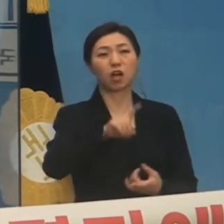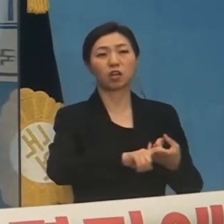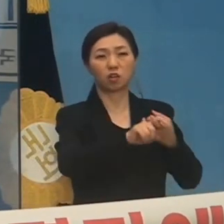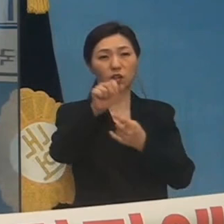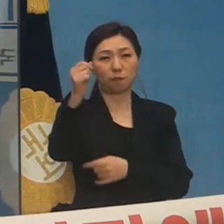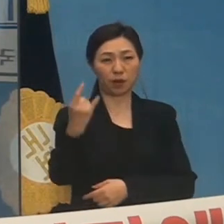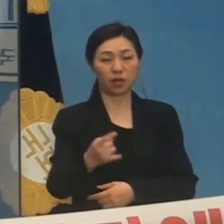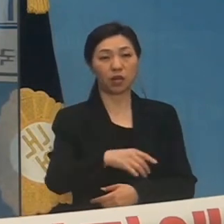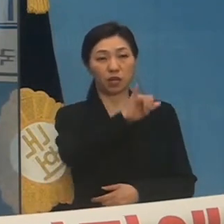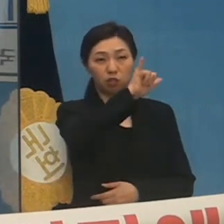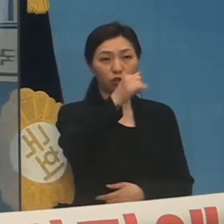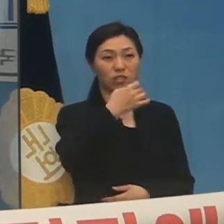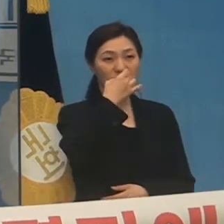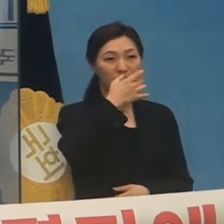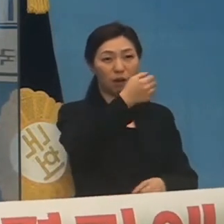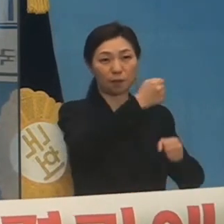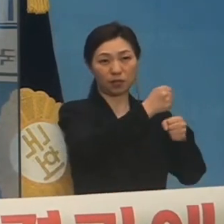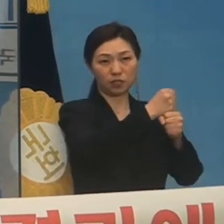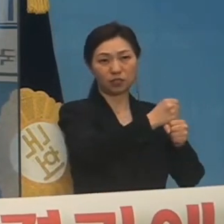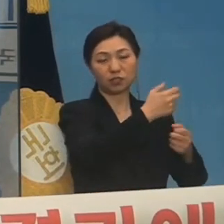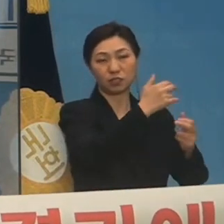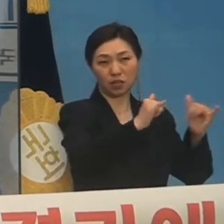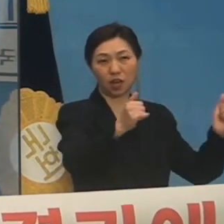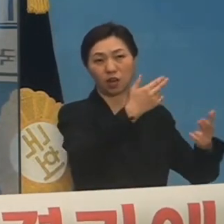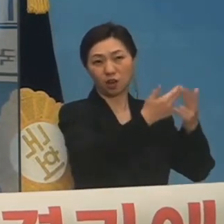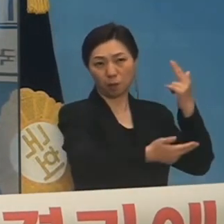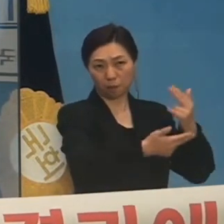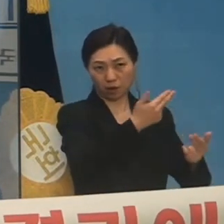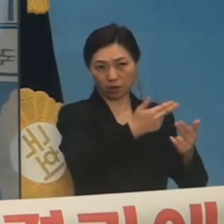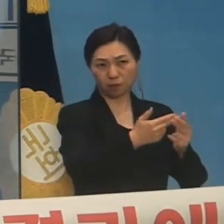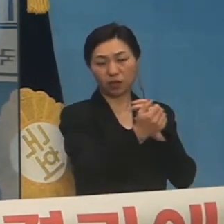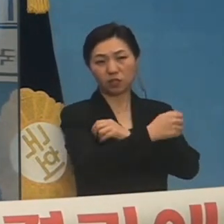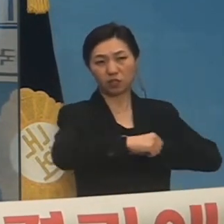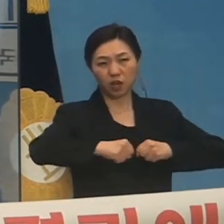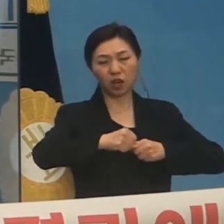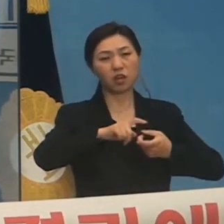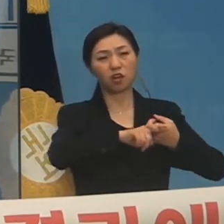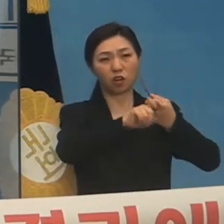전국쌀전업농중앙연합회, 전국쌀생산자협회, 근력경영체 종합연합회,